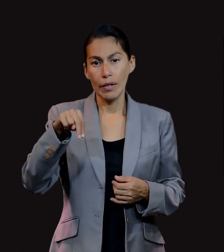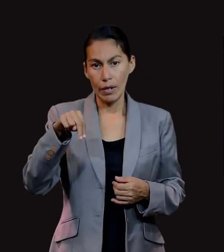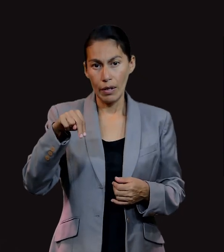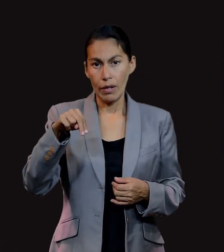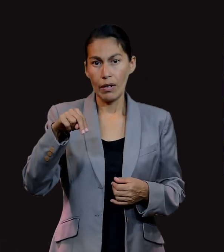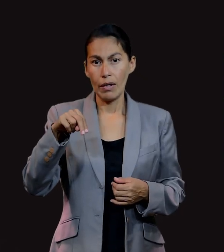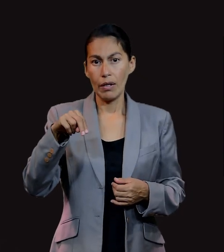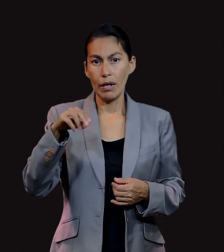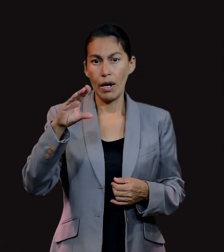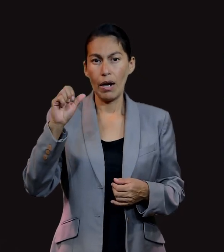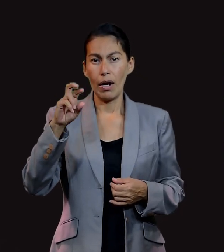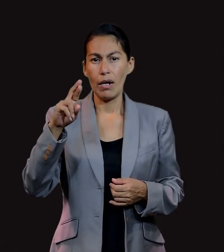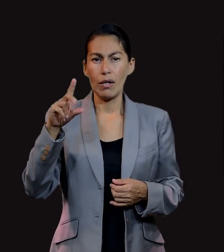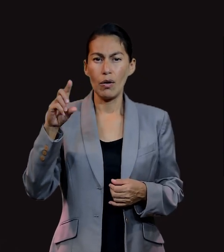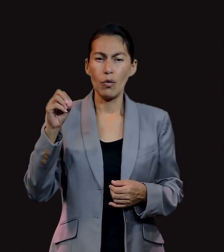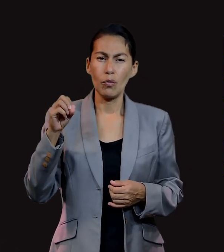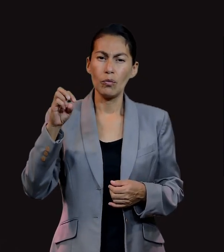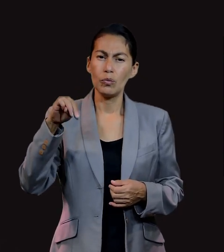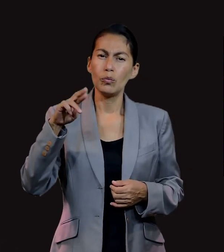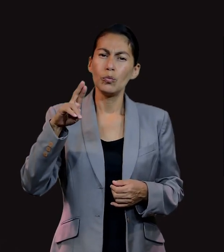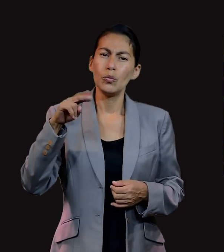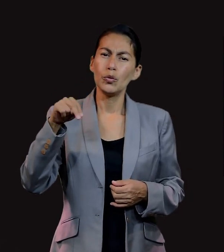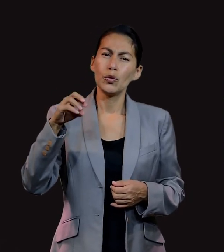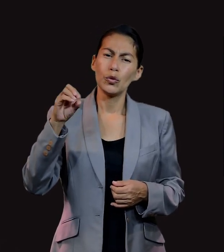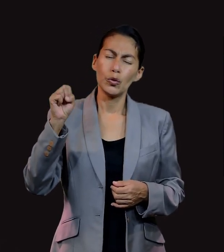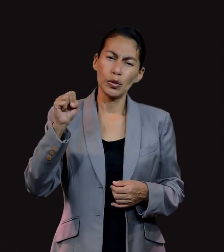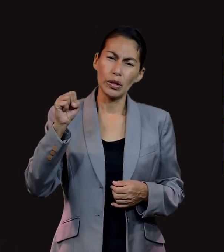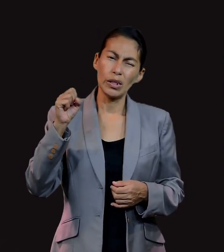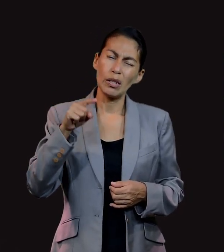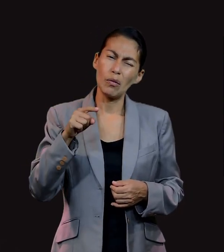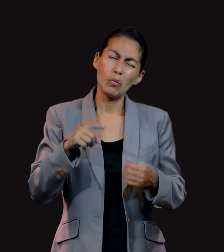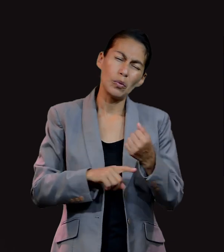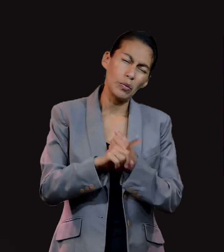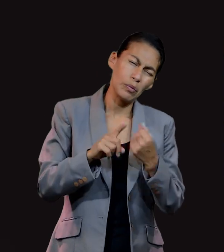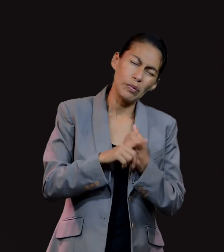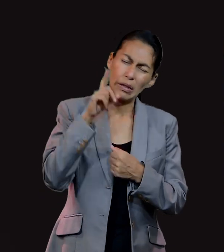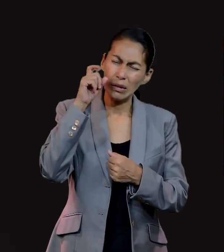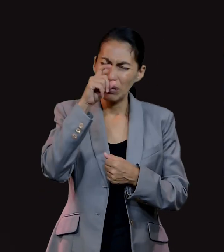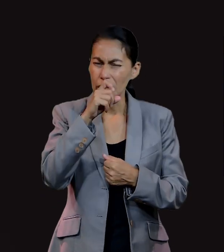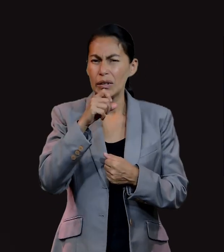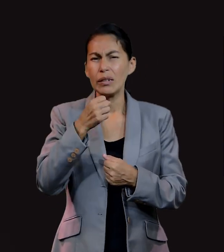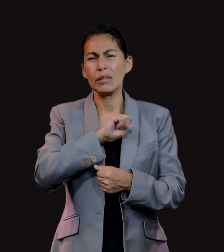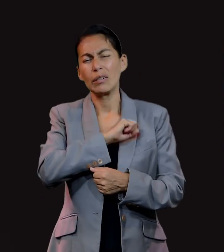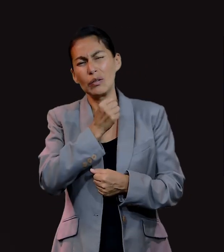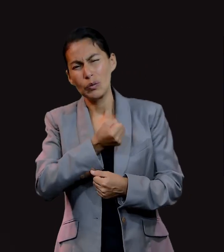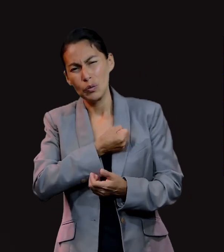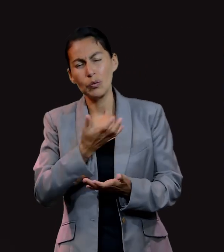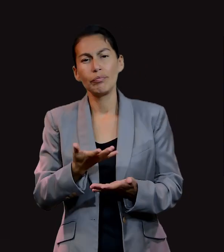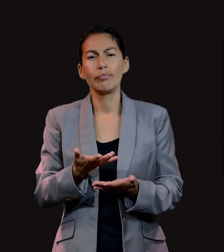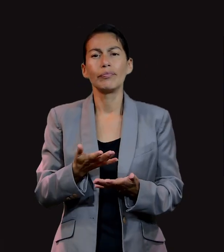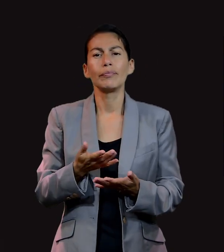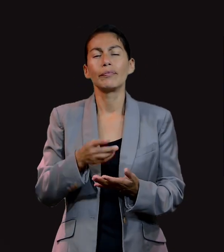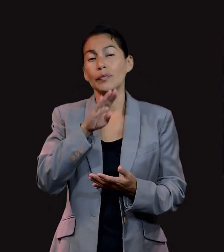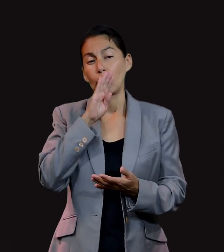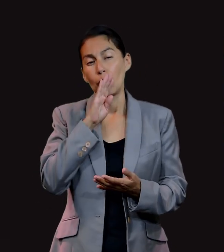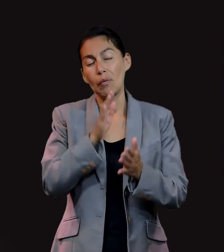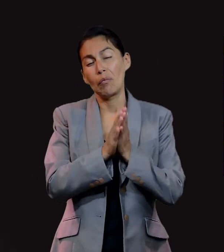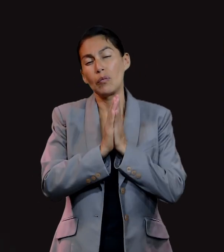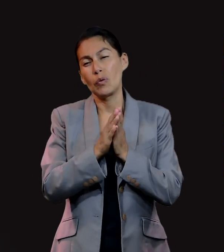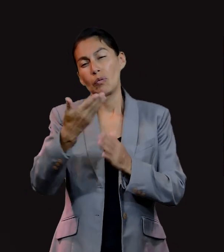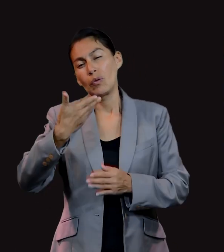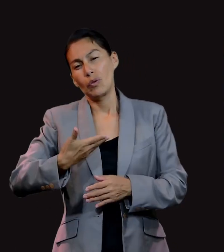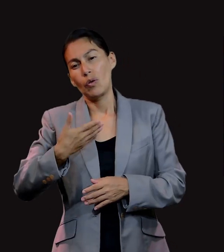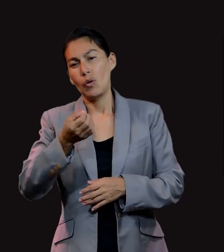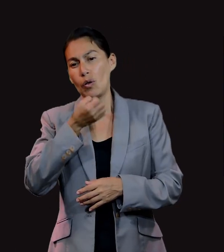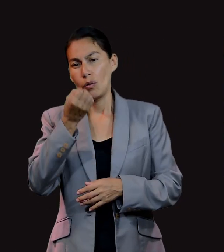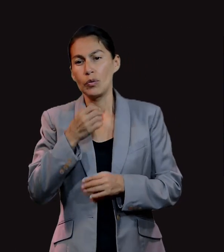Muñoz Quien pasa por una muy difícil situación de salud Su mami me pidió solicitarles este